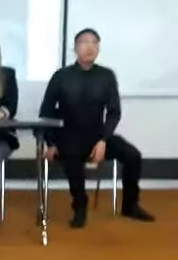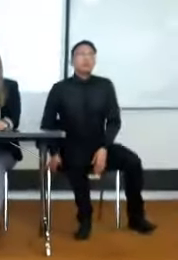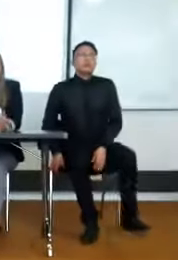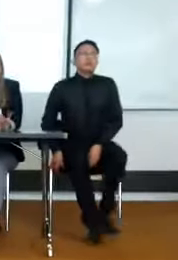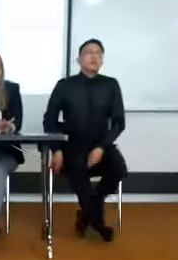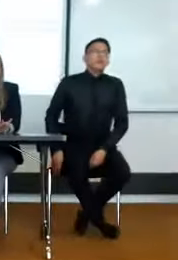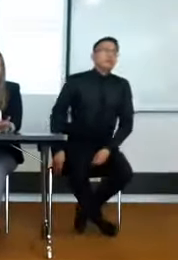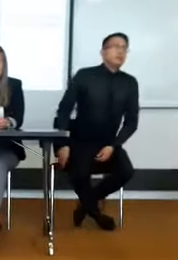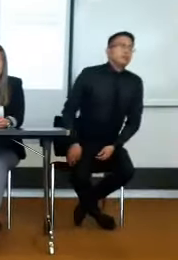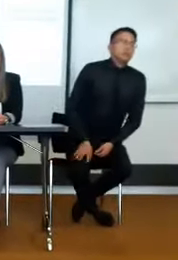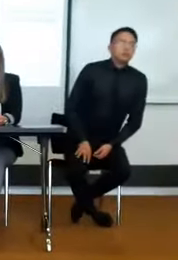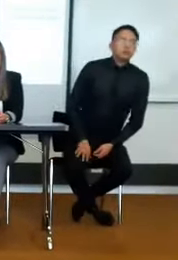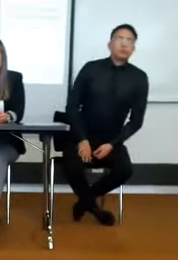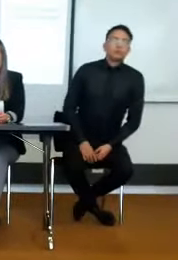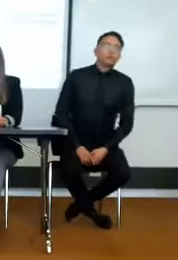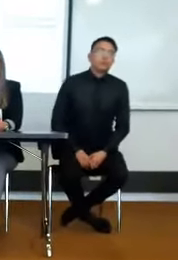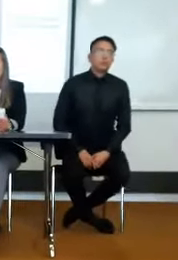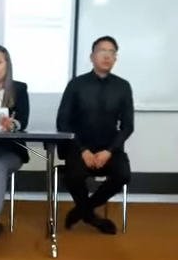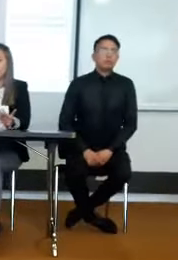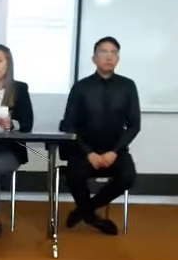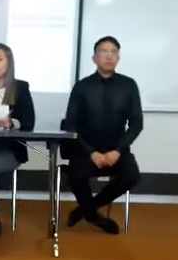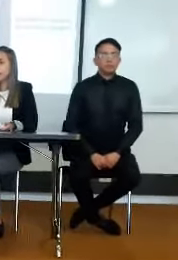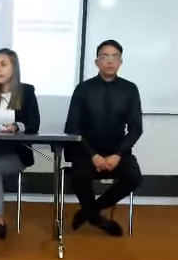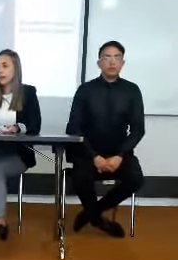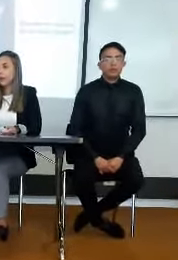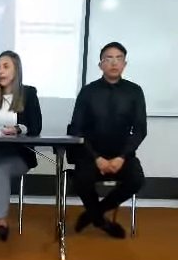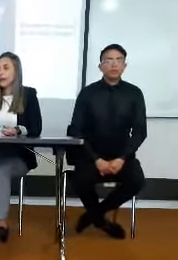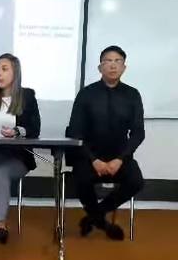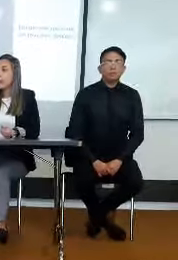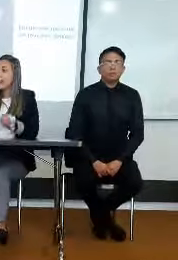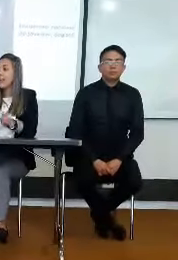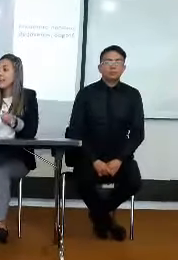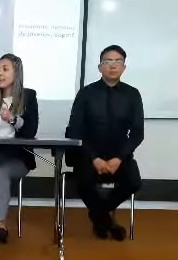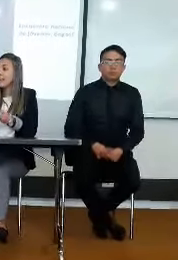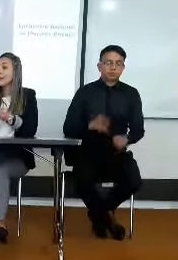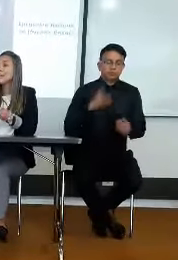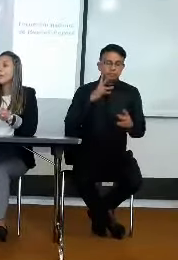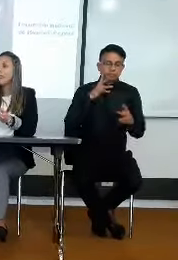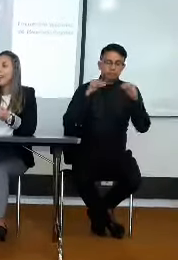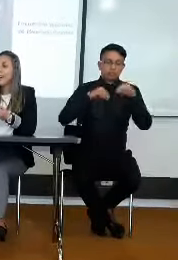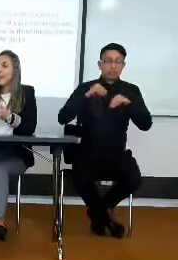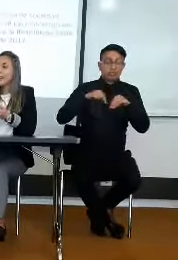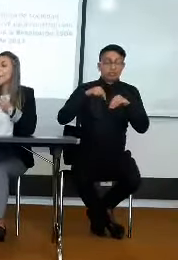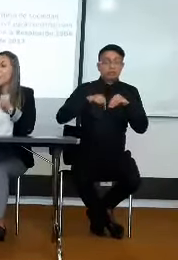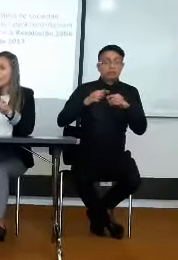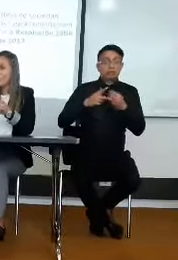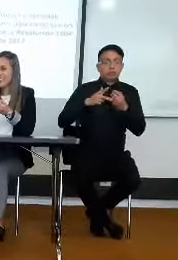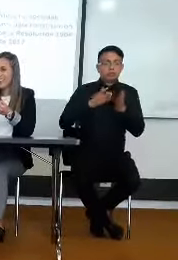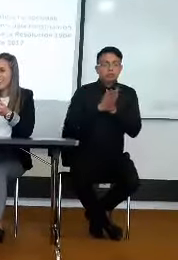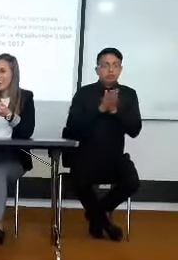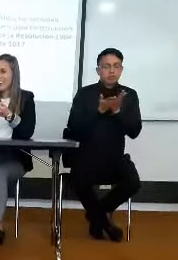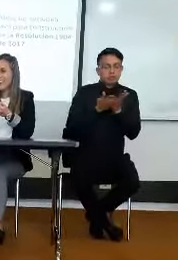trabajo conjunto de varias organizaciones y que va a ser una herramienta y va a ser la posibilidad de hacer tangible ese